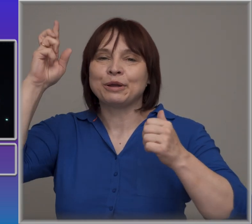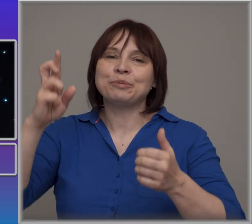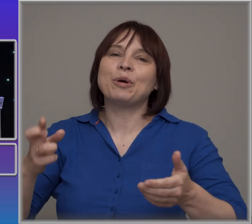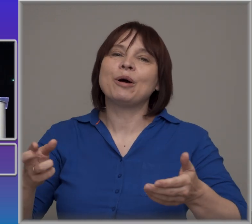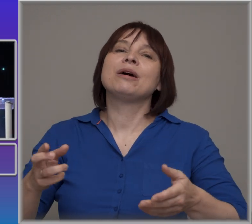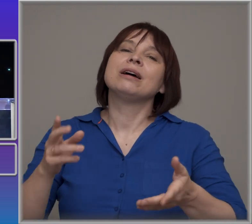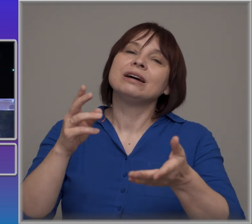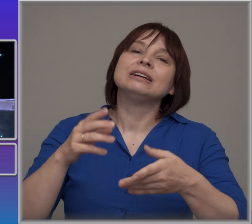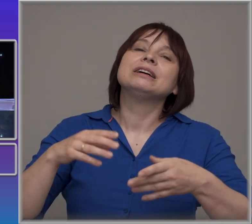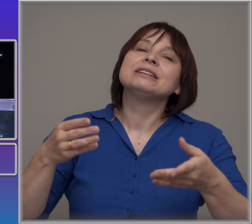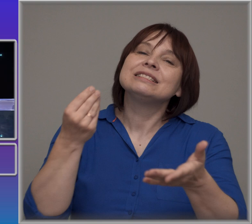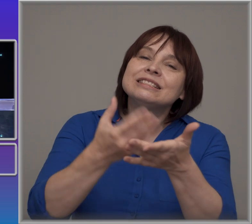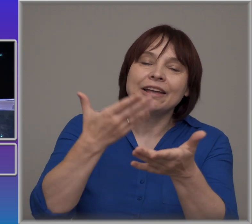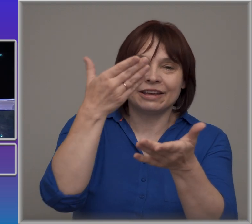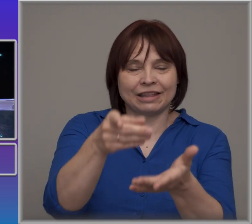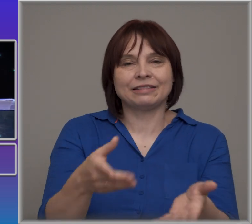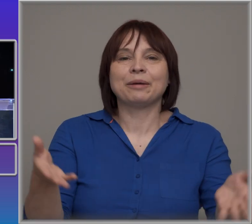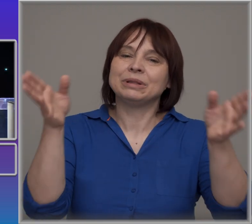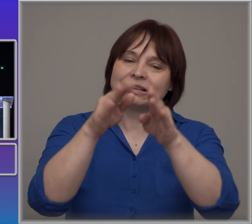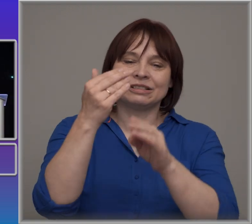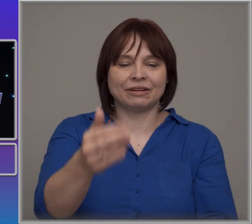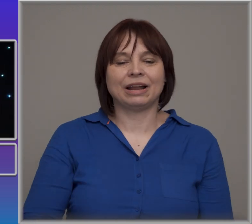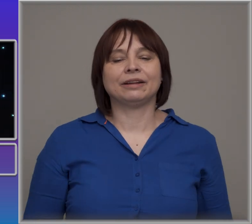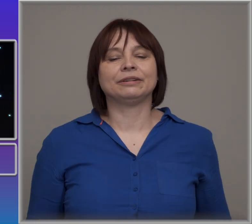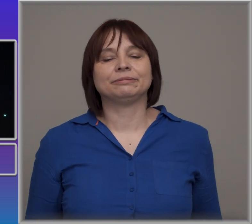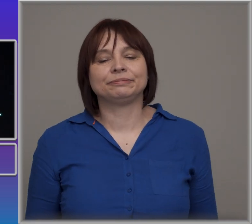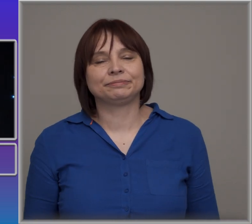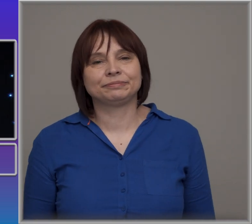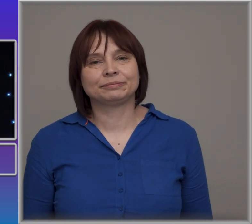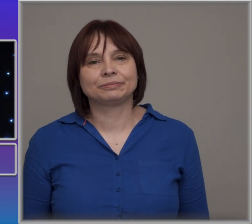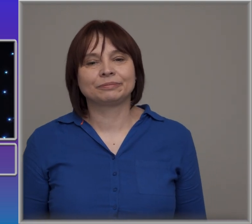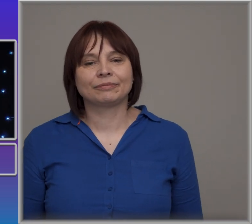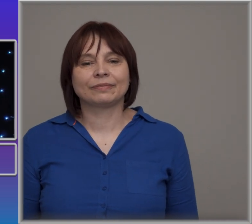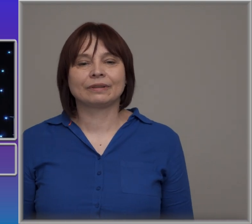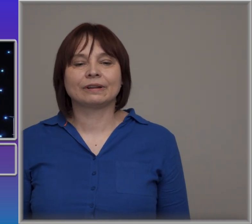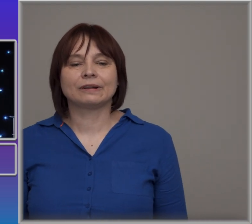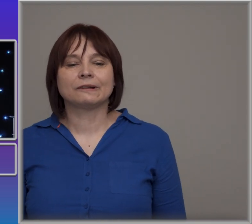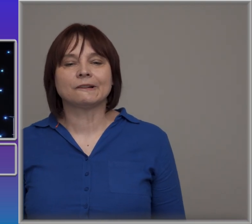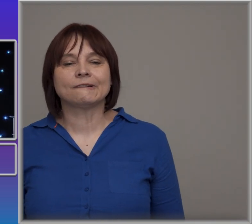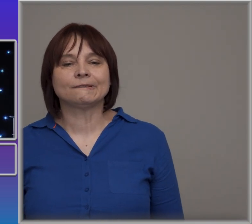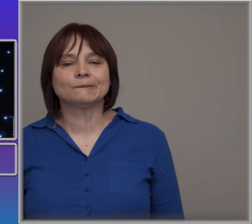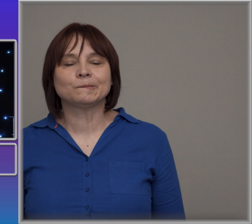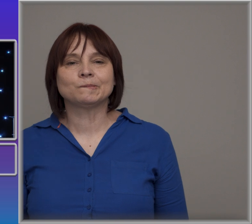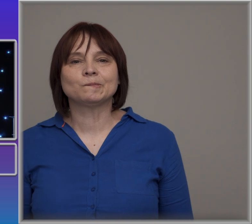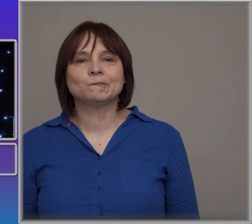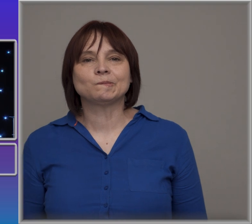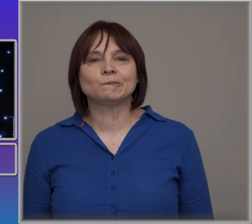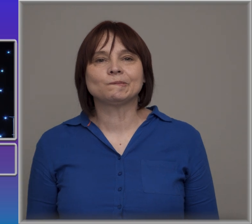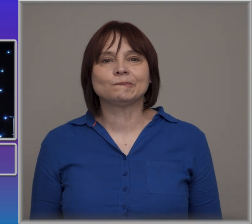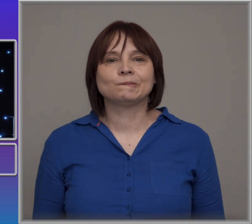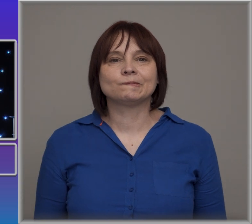для Бога, и Он оценивает мою работу. Если ты имеешь такое представление, Мартин Лютер назовет это служением